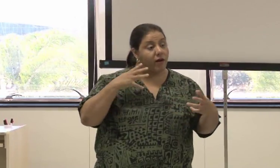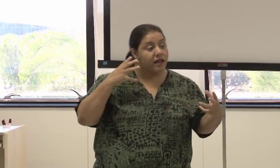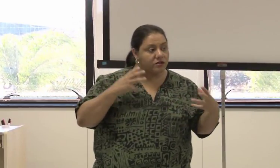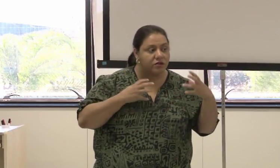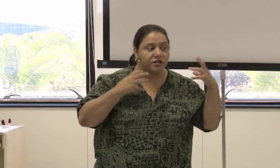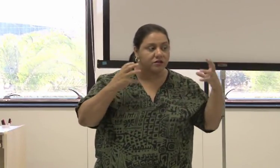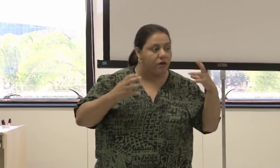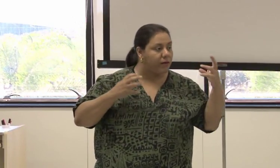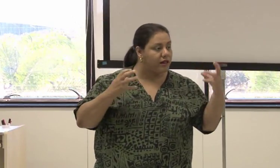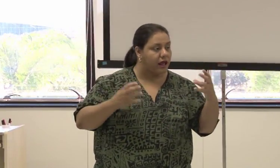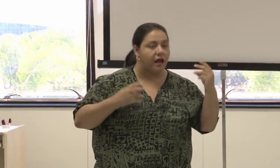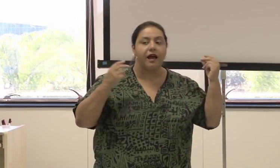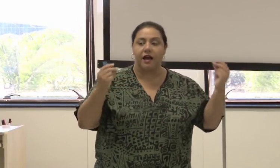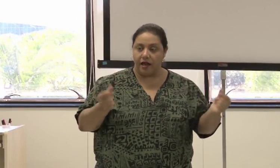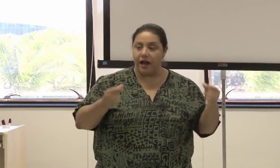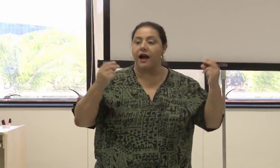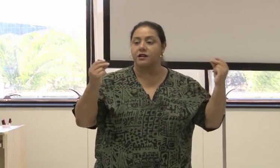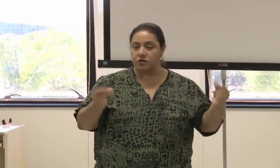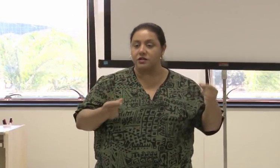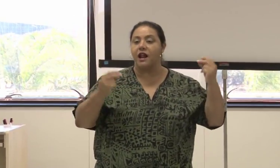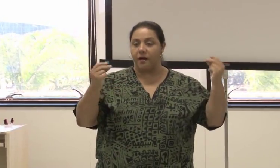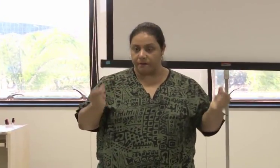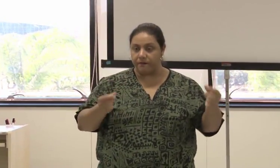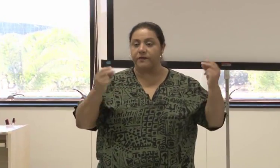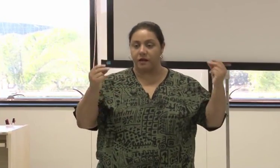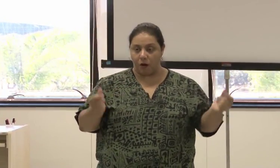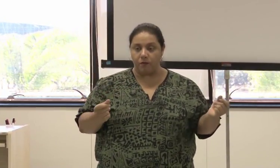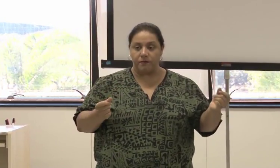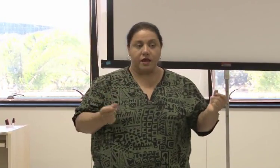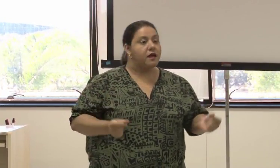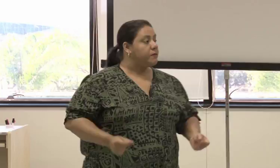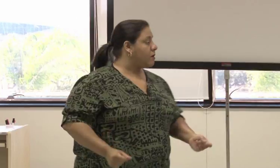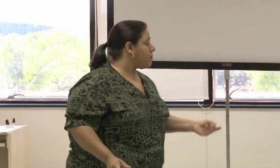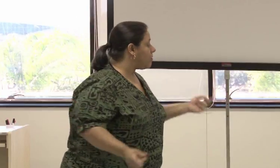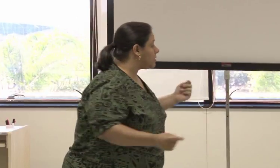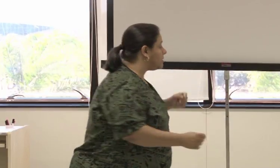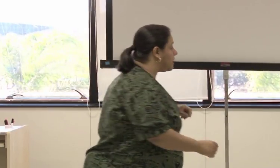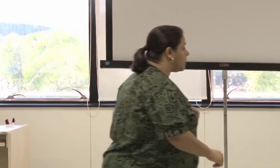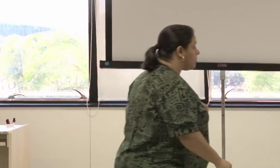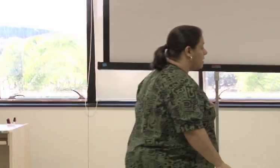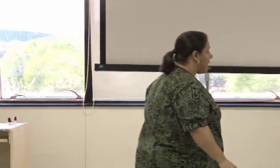isso que vocês vão aprender, a raciocinar, tá bom? Então, para vocês terem uma ideia,